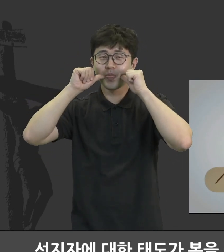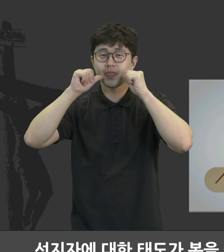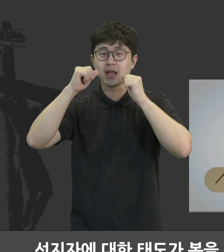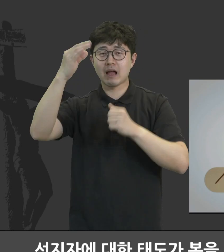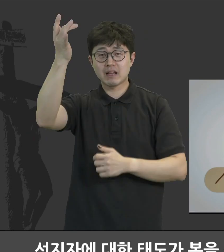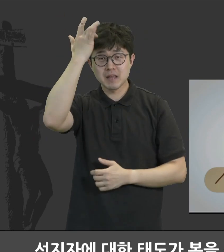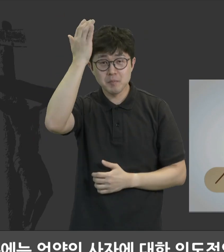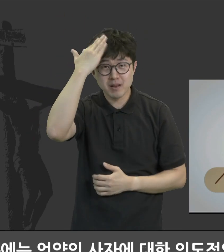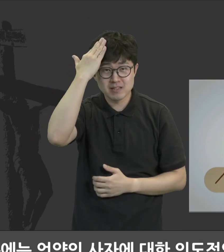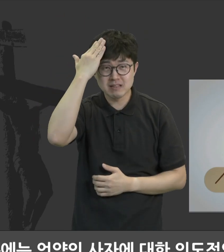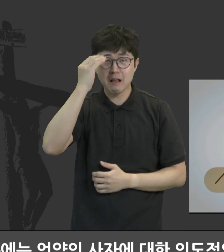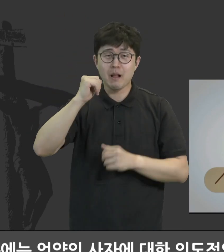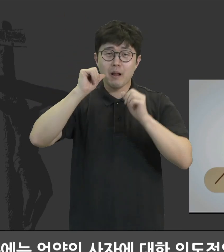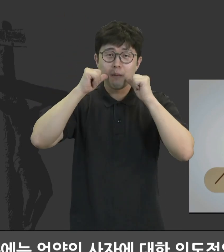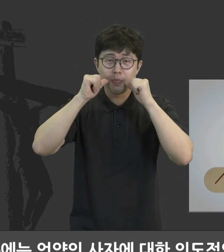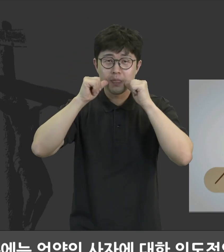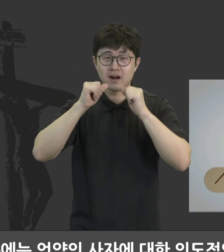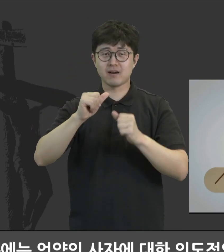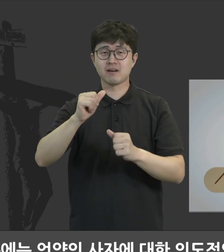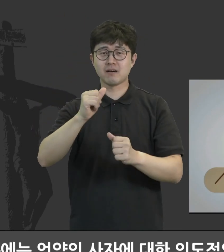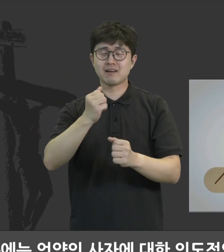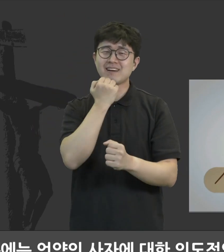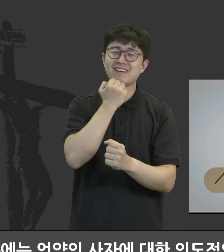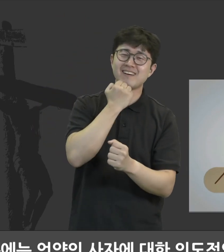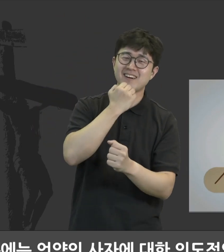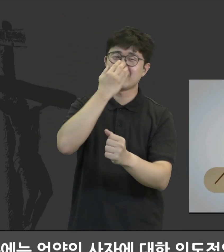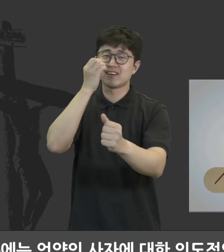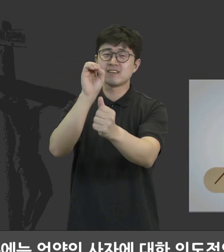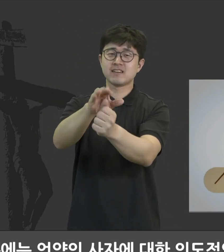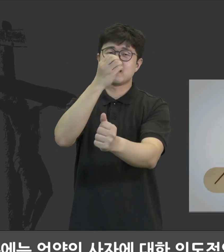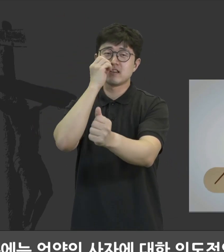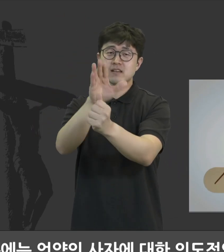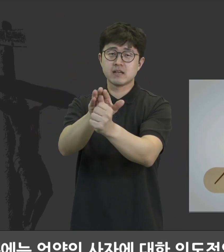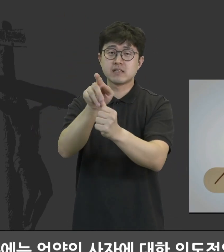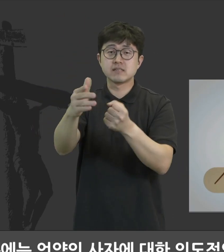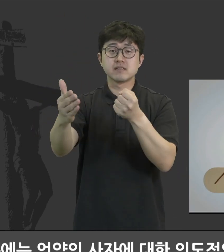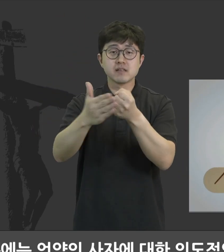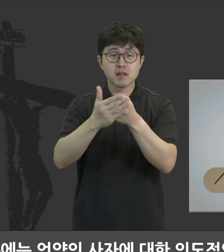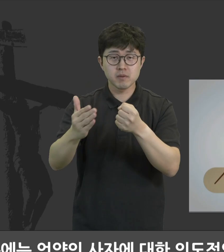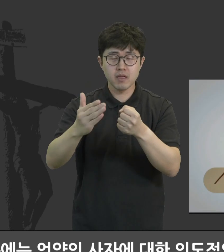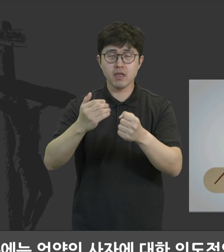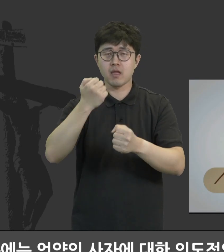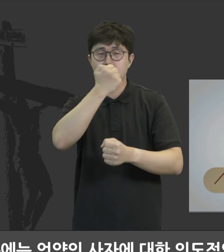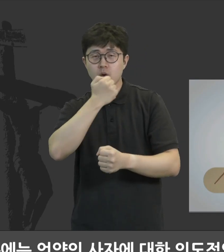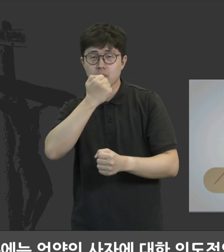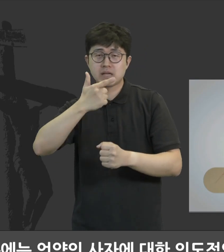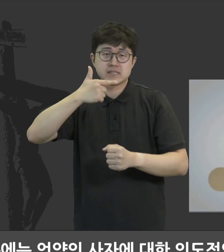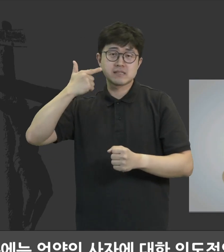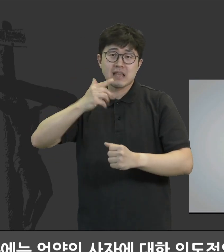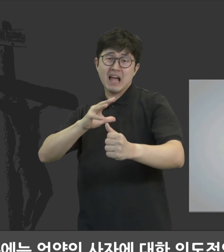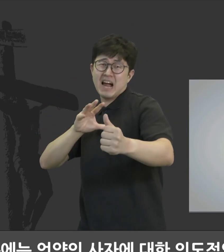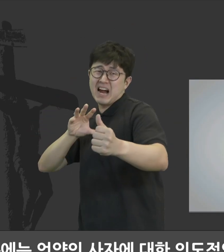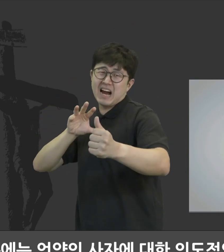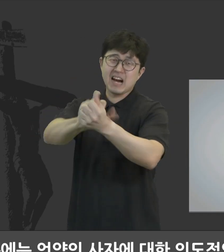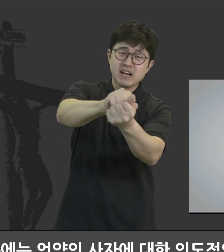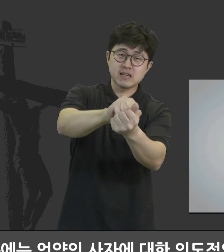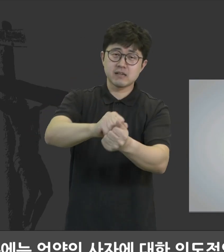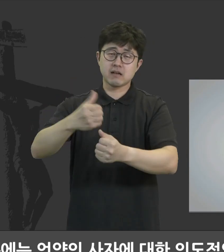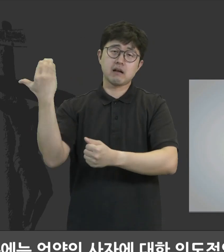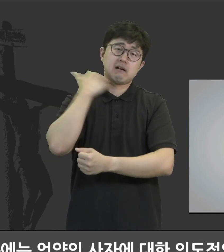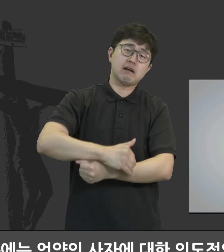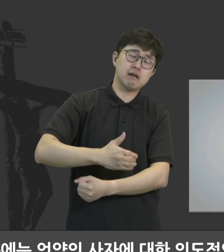조롱합니다. 그 조롱에는 언약의 사자에 대한 의도적인 경멸이 담겨 있었습니다. 이로 인해